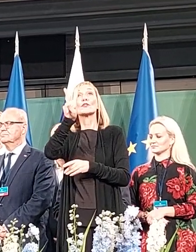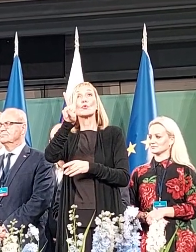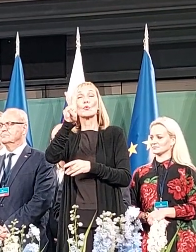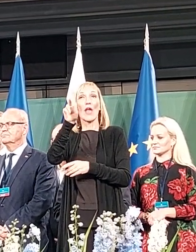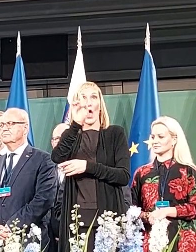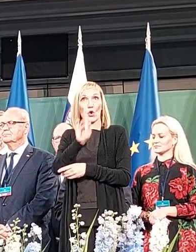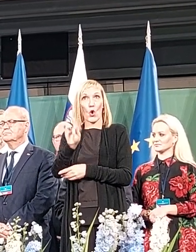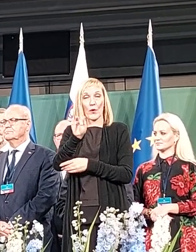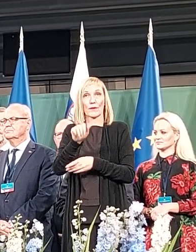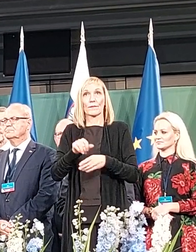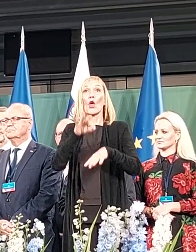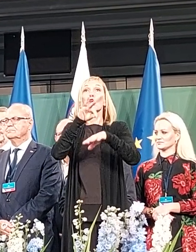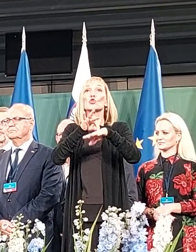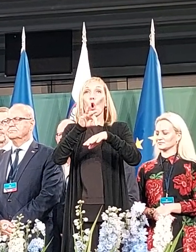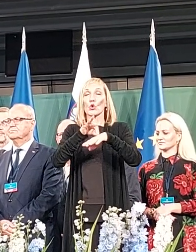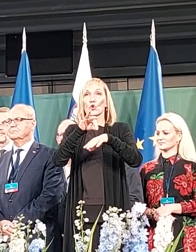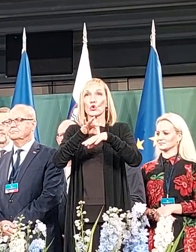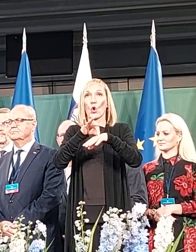krog.